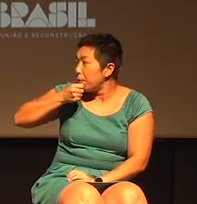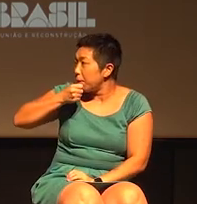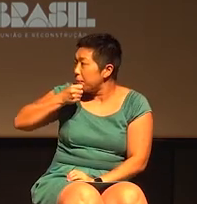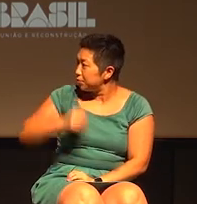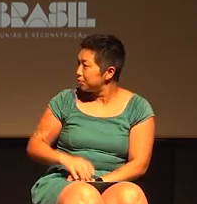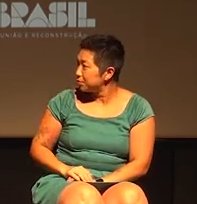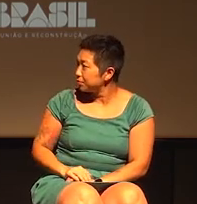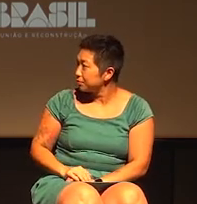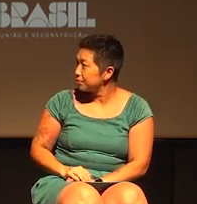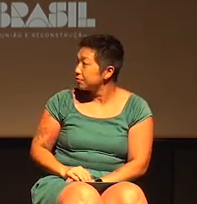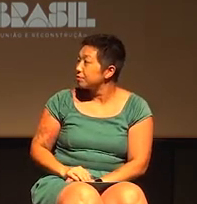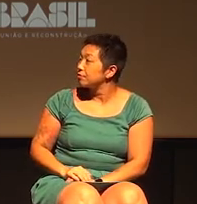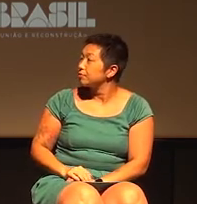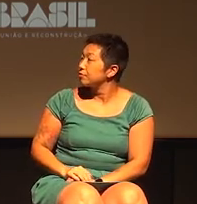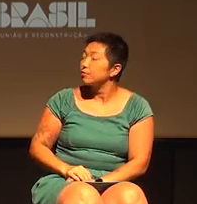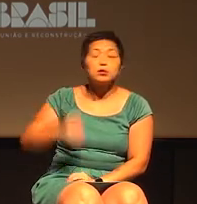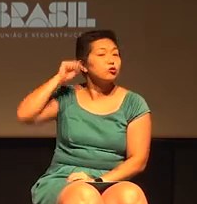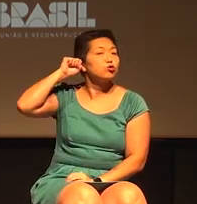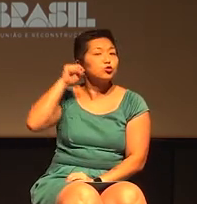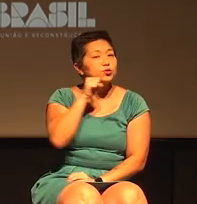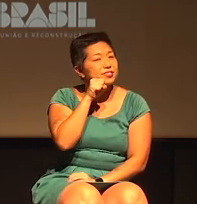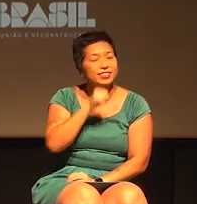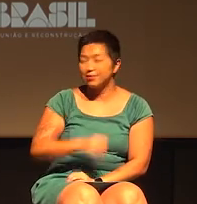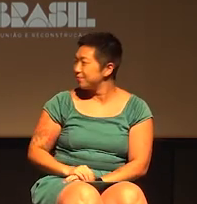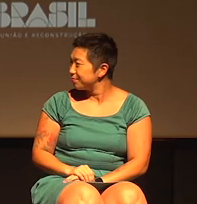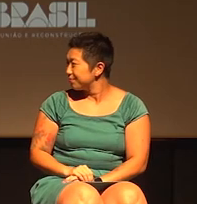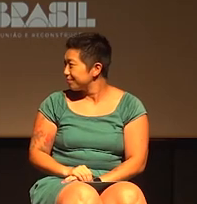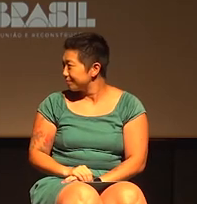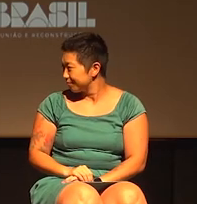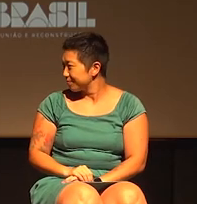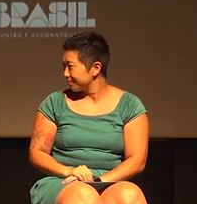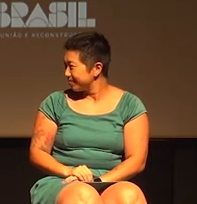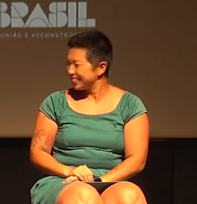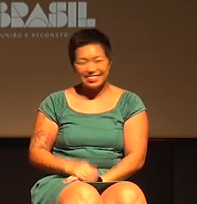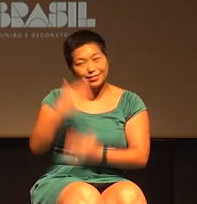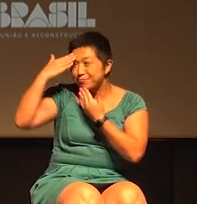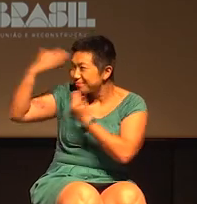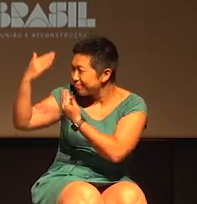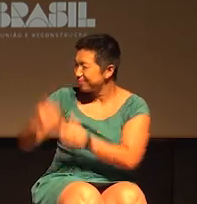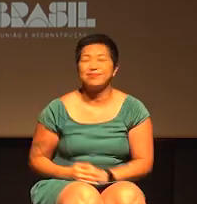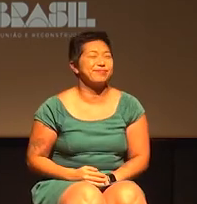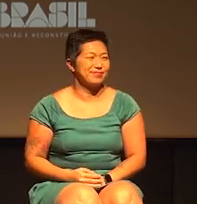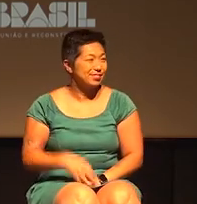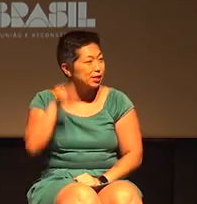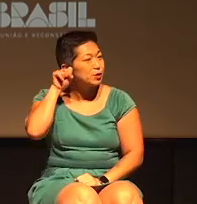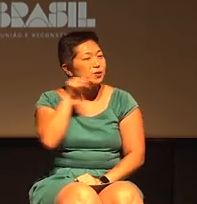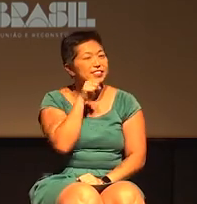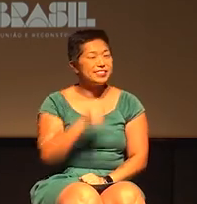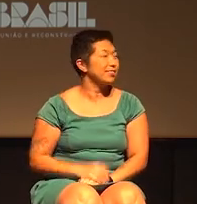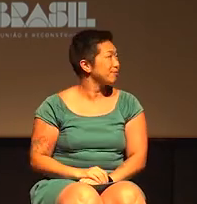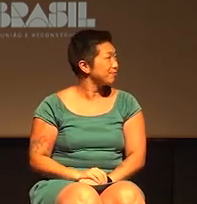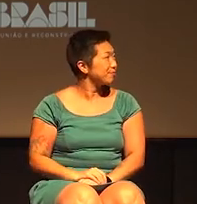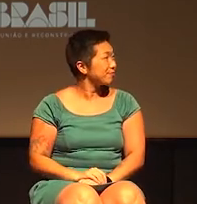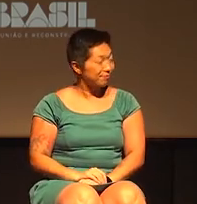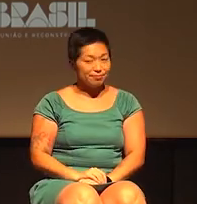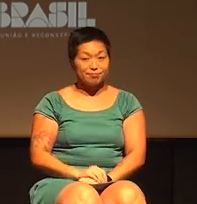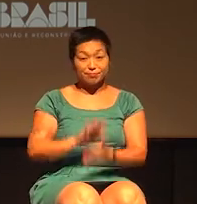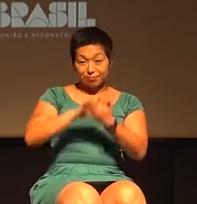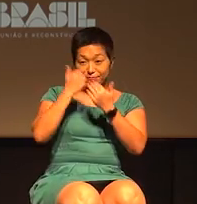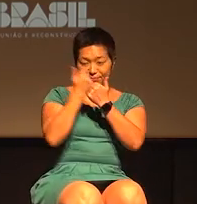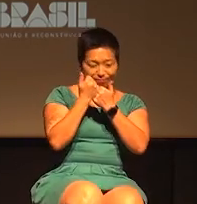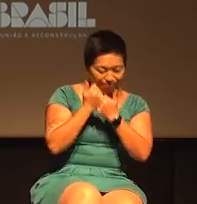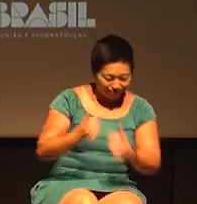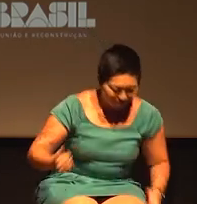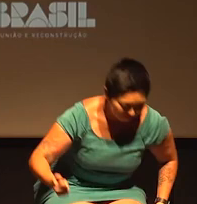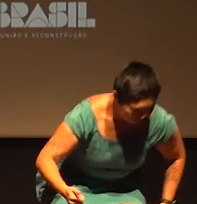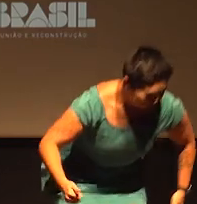cabeça então é assim isso eh alunos